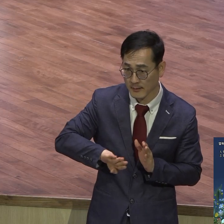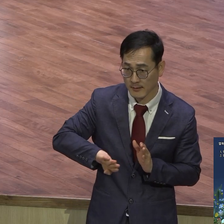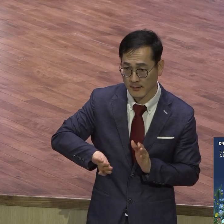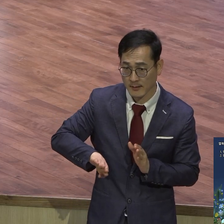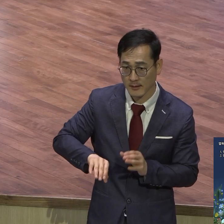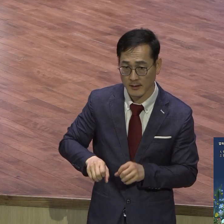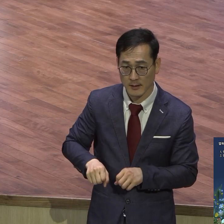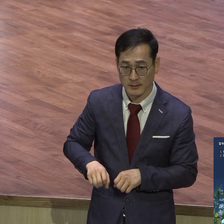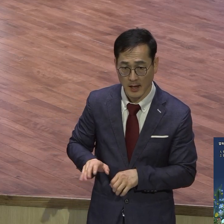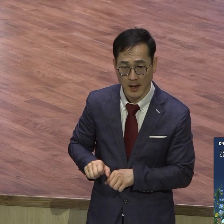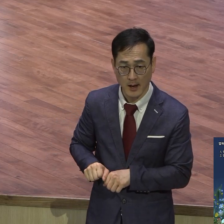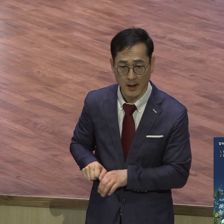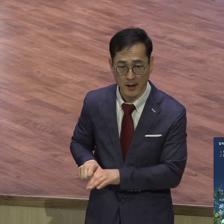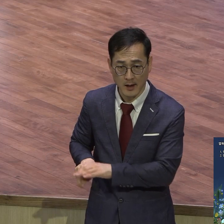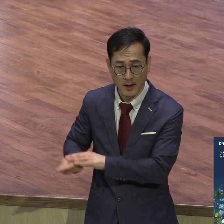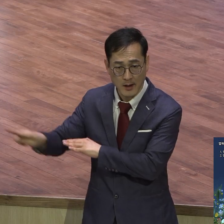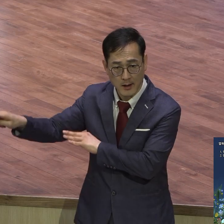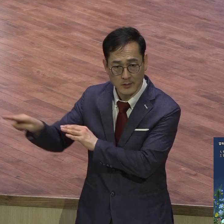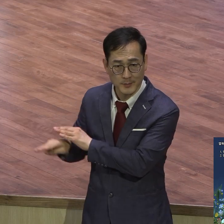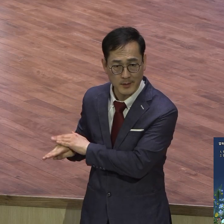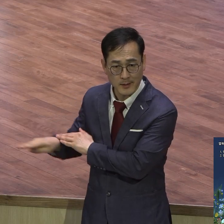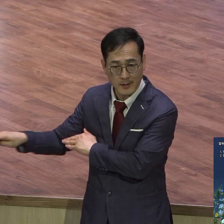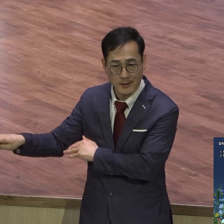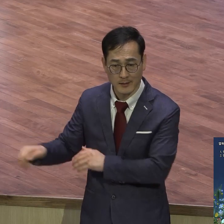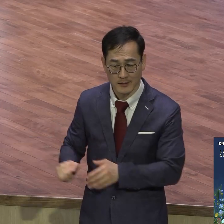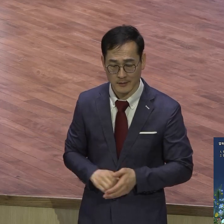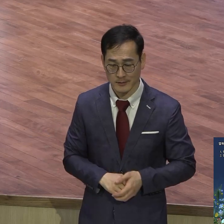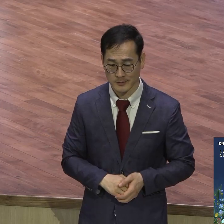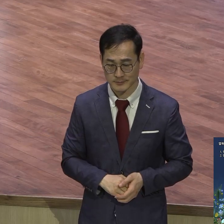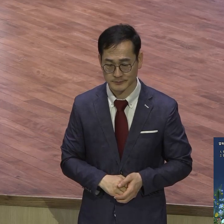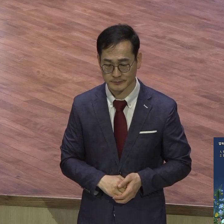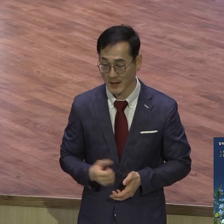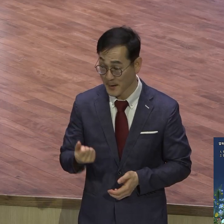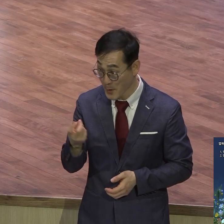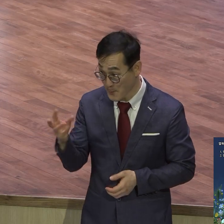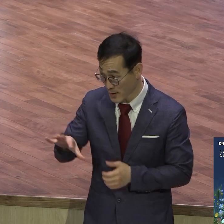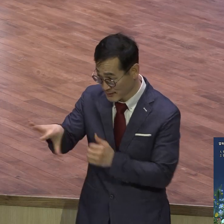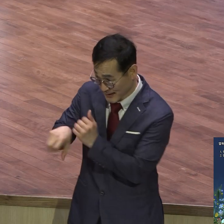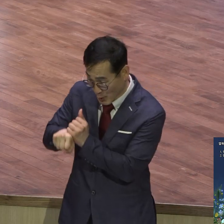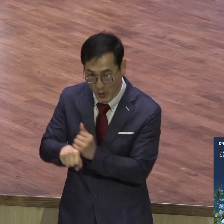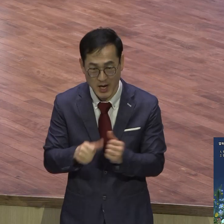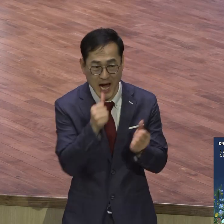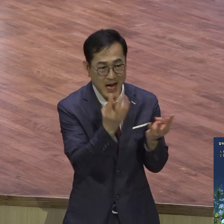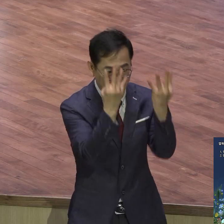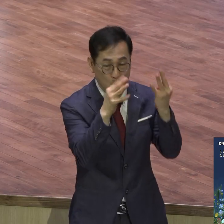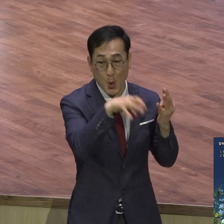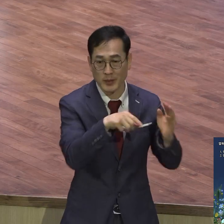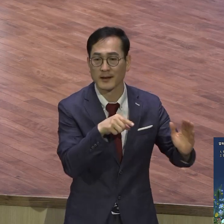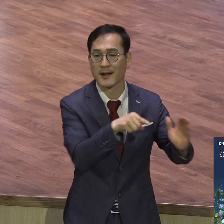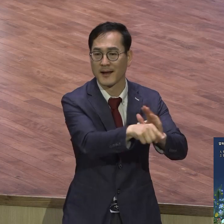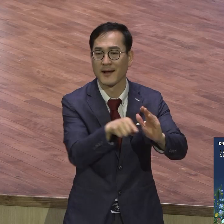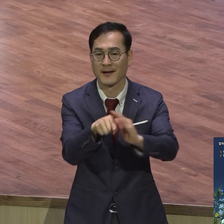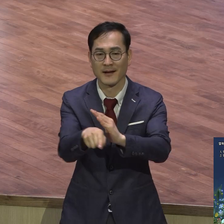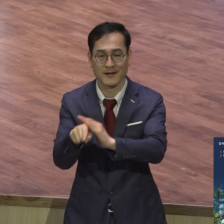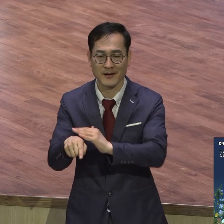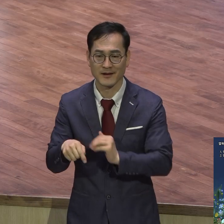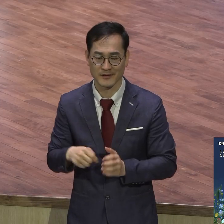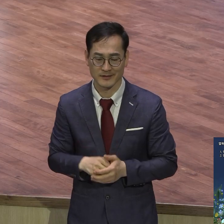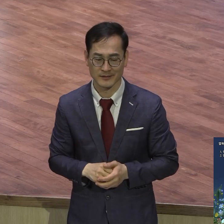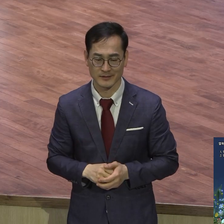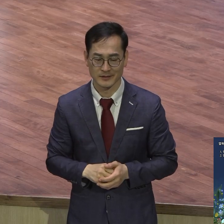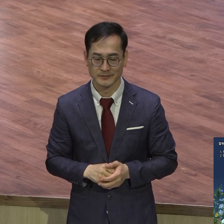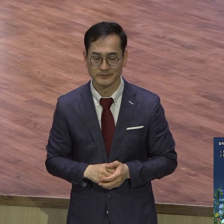유치장에 가서 매주일간 토요일마다 가는 거예요. 데리고 한 몇 명 데리고 매주일 부산에 5개 유치장이 있었어요.